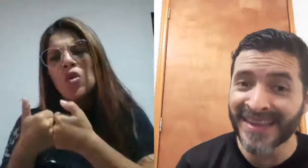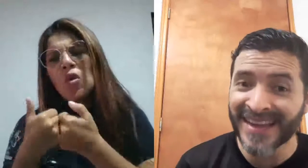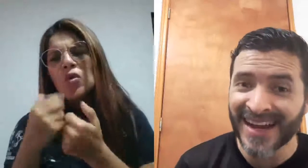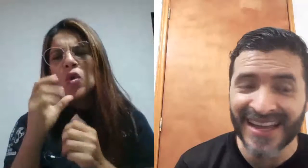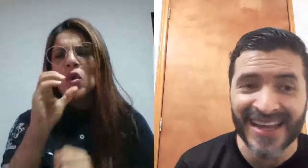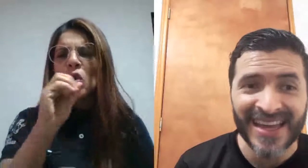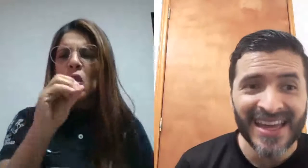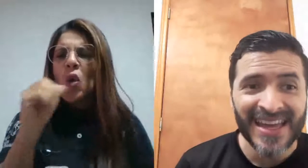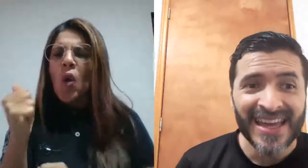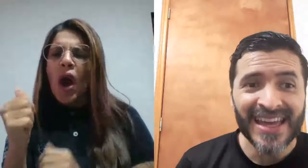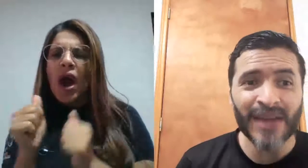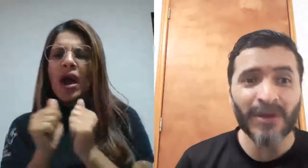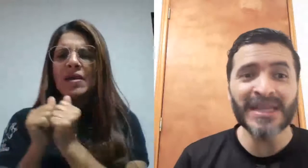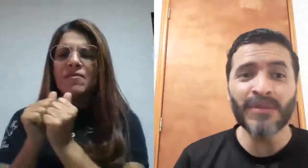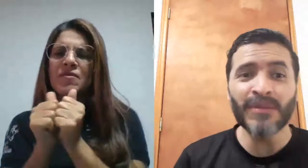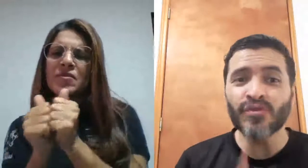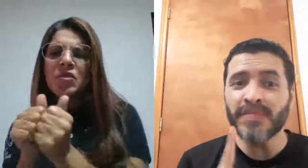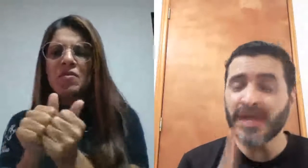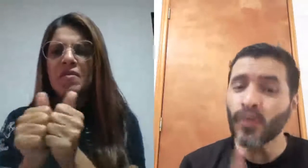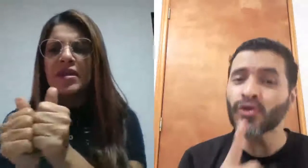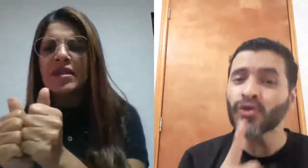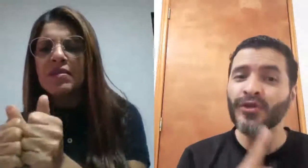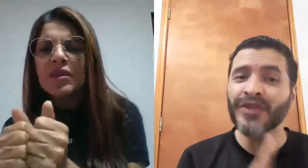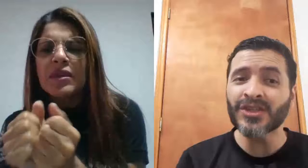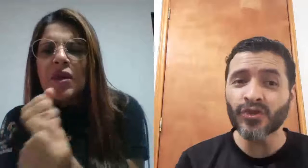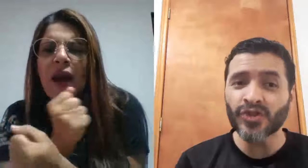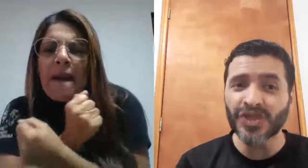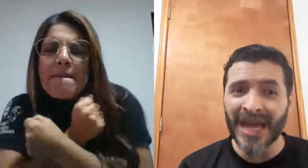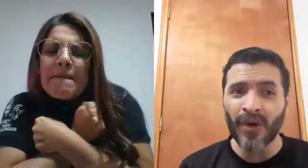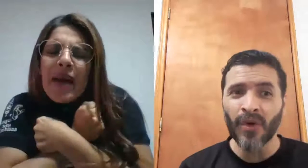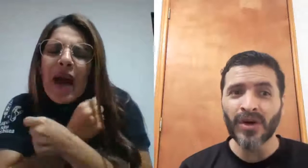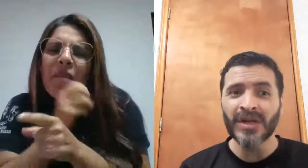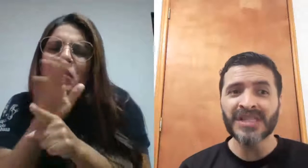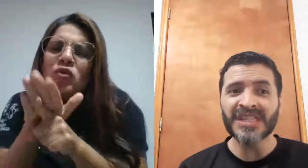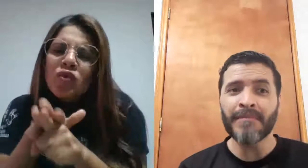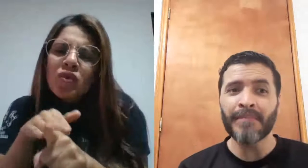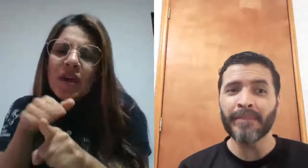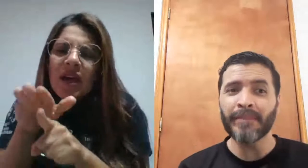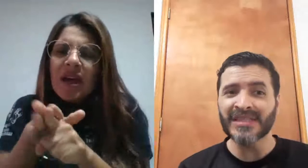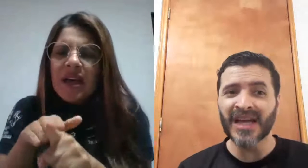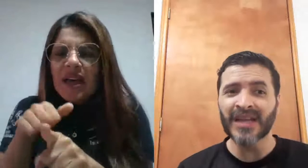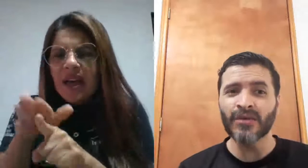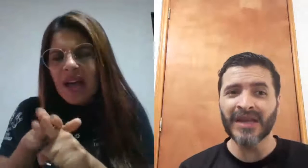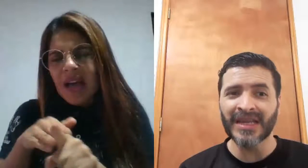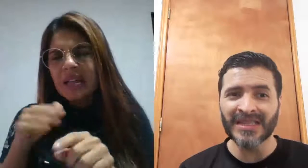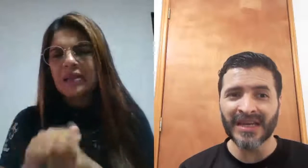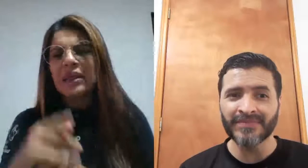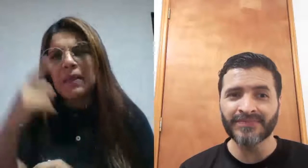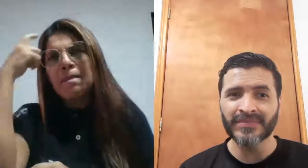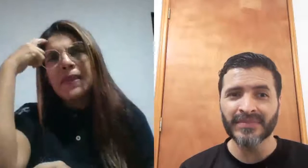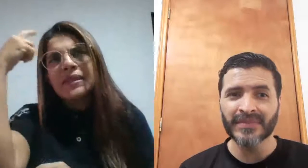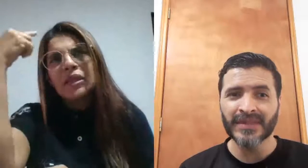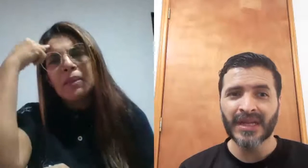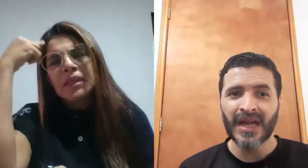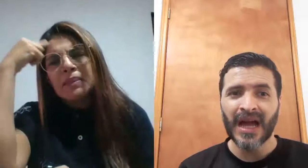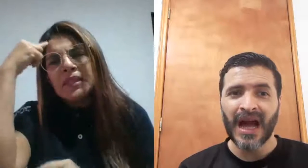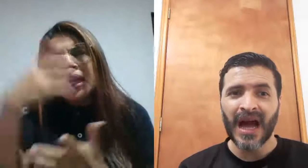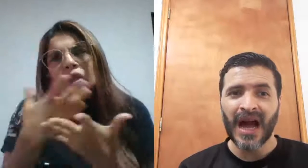nuestra compañera que no hallamos un minuto de sosiego siempre pensando en ella.